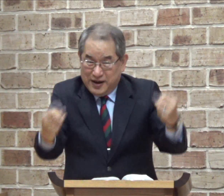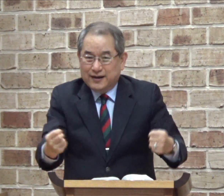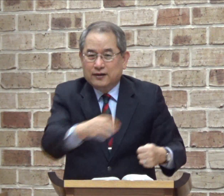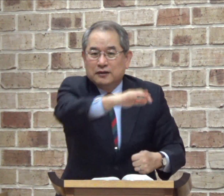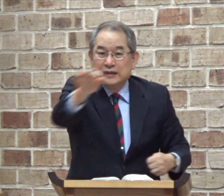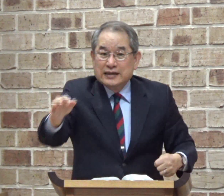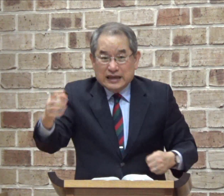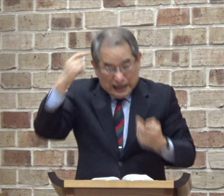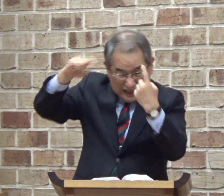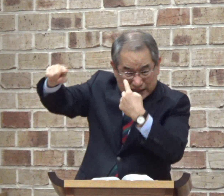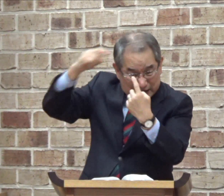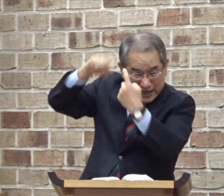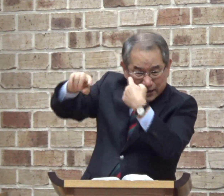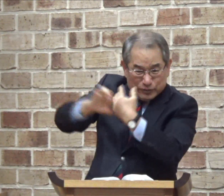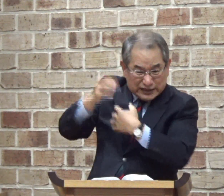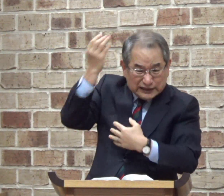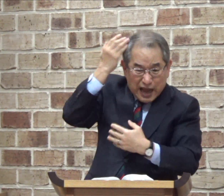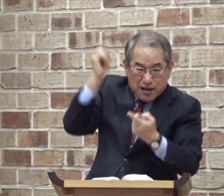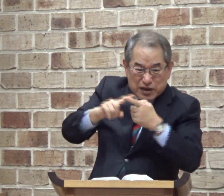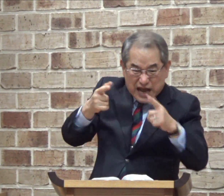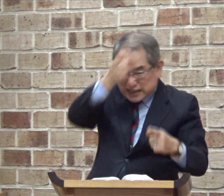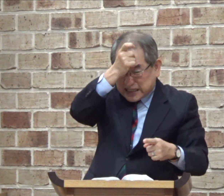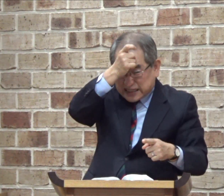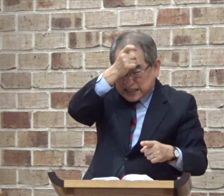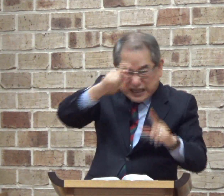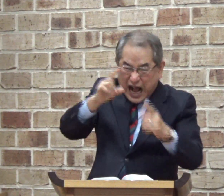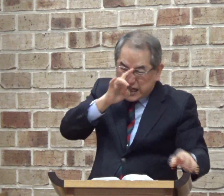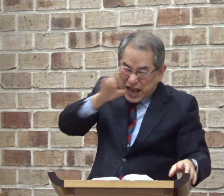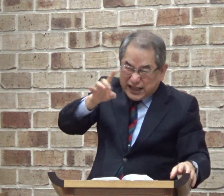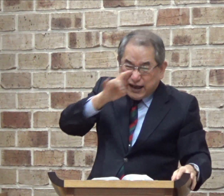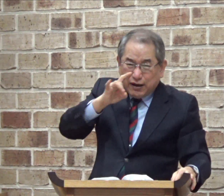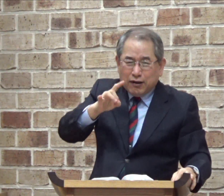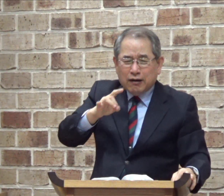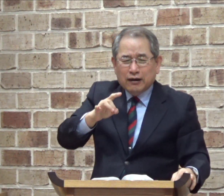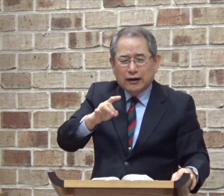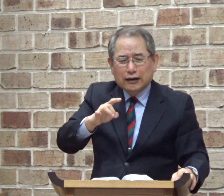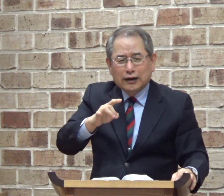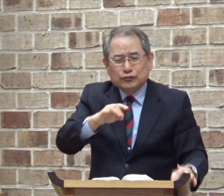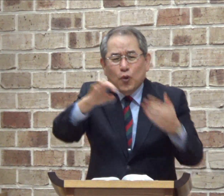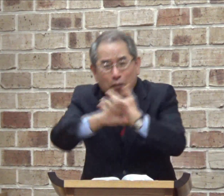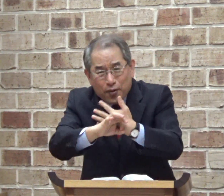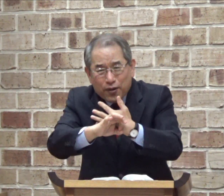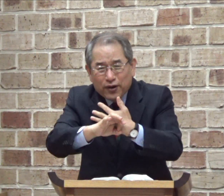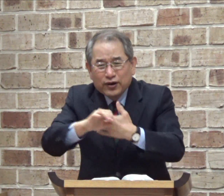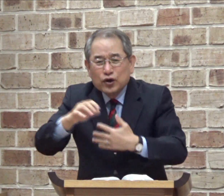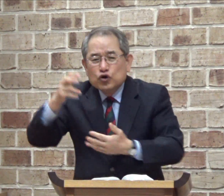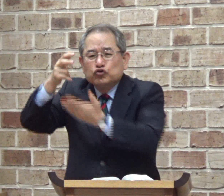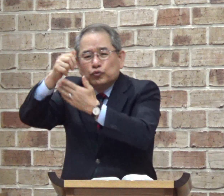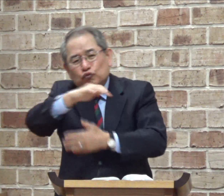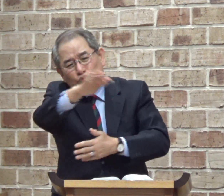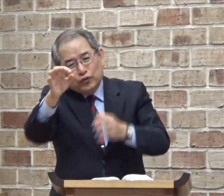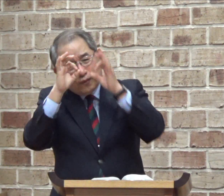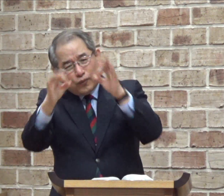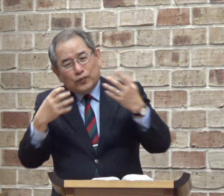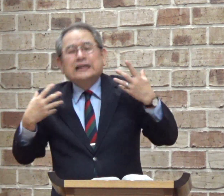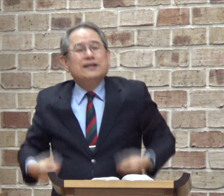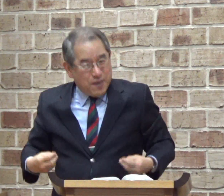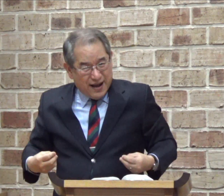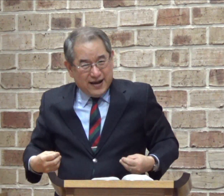우리는 성령의 감동을 줘도 이건 상식밖에 안 됩니다 하고 고집을 부리는데 지금 상황과 맞지 않아도 하나님의 뜻이면